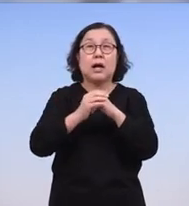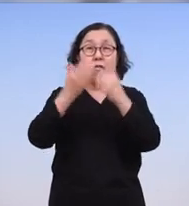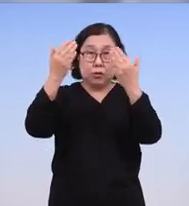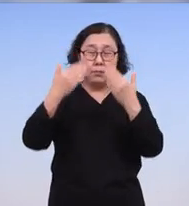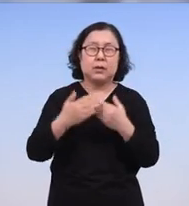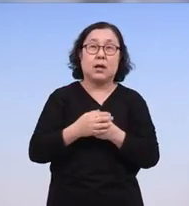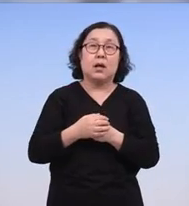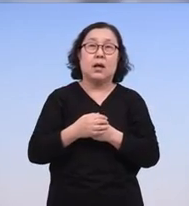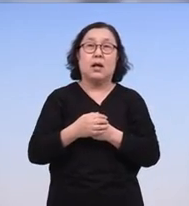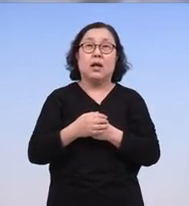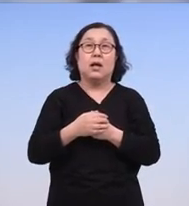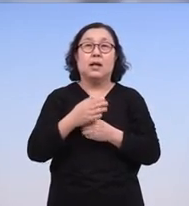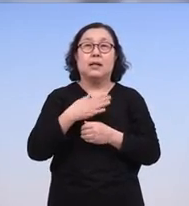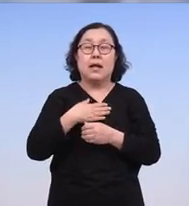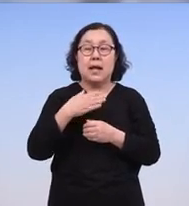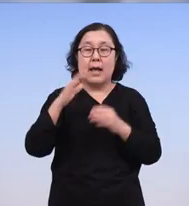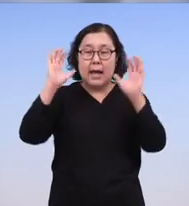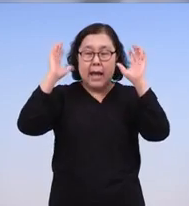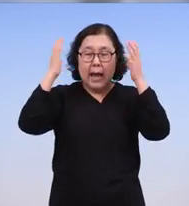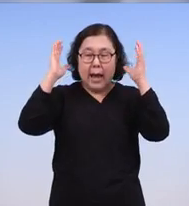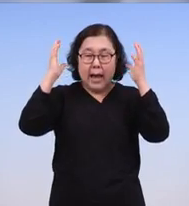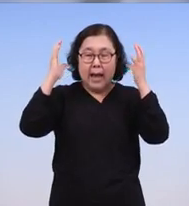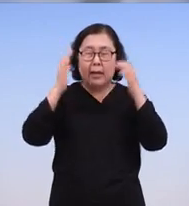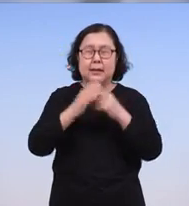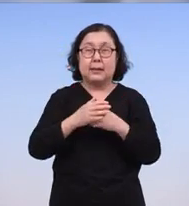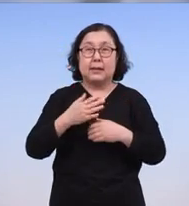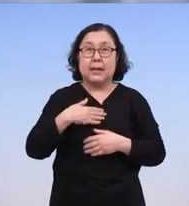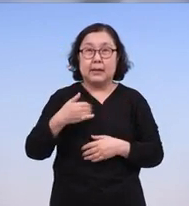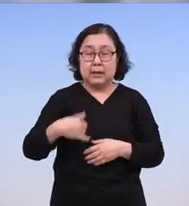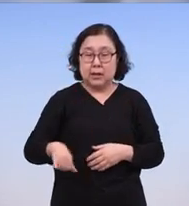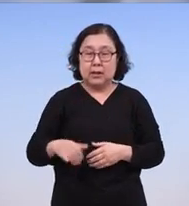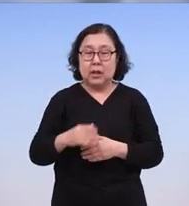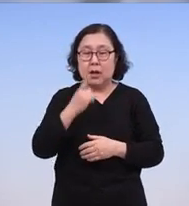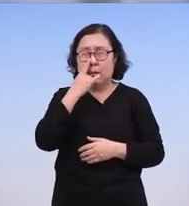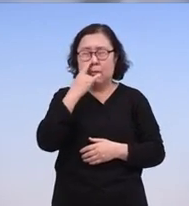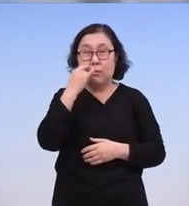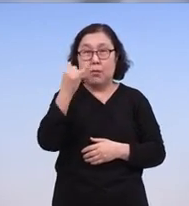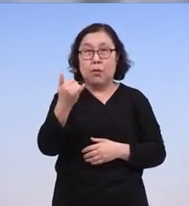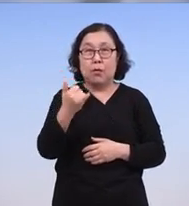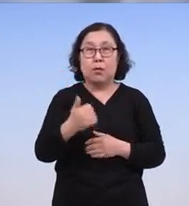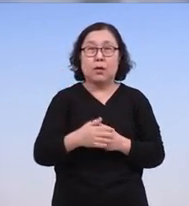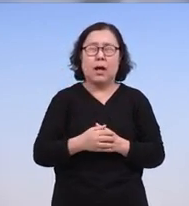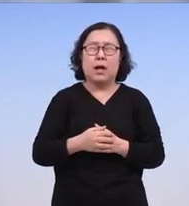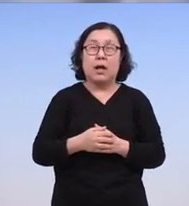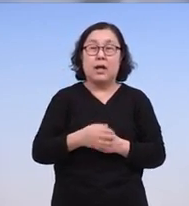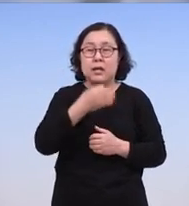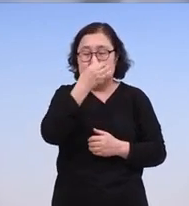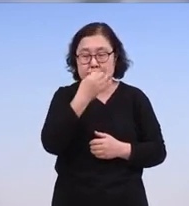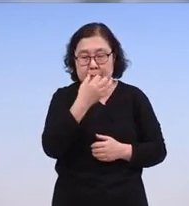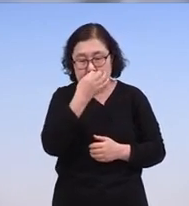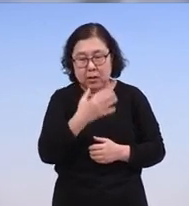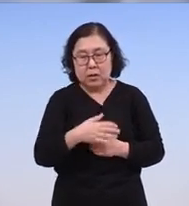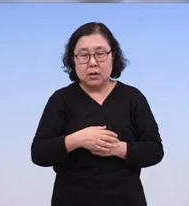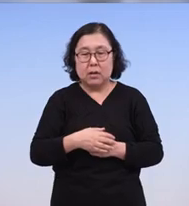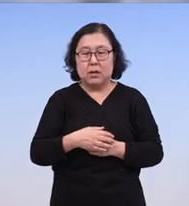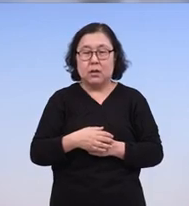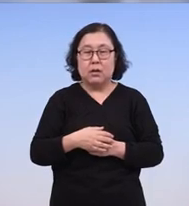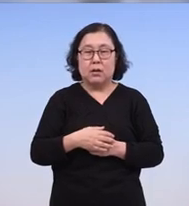아이들이, 내 자녀들이 부모가 이 자리까지 겪어내고 있는 걸